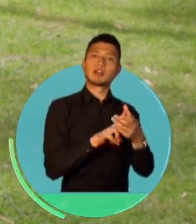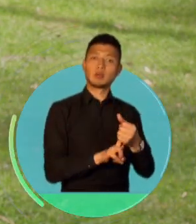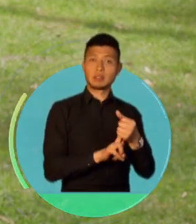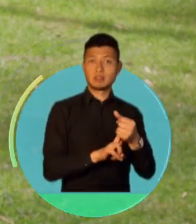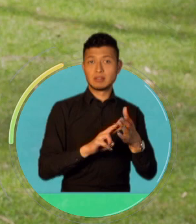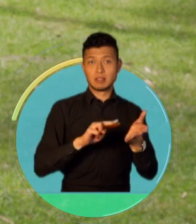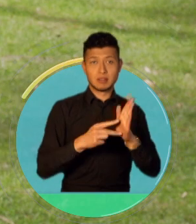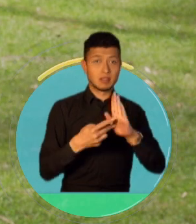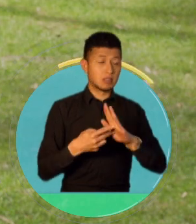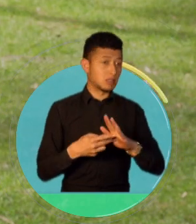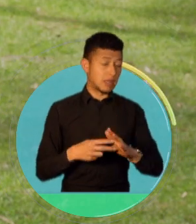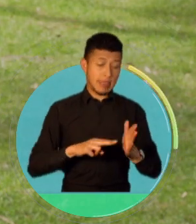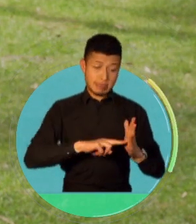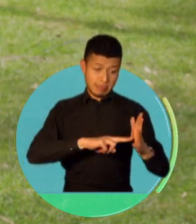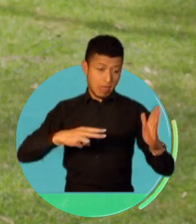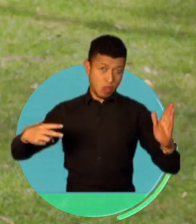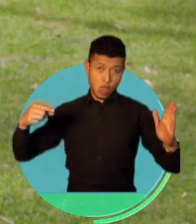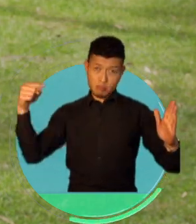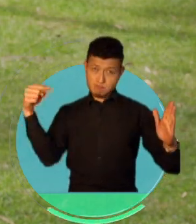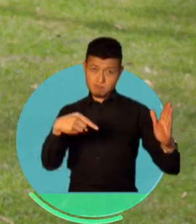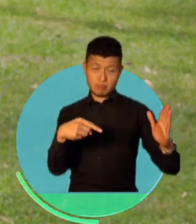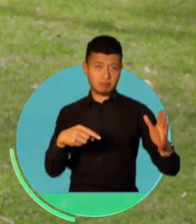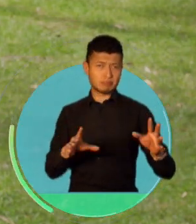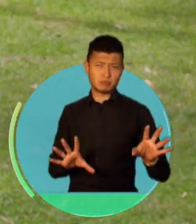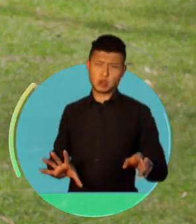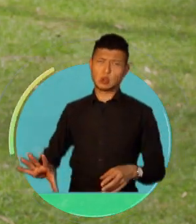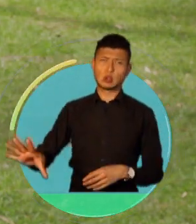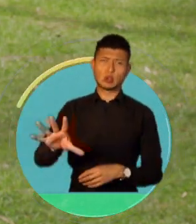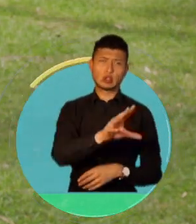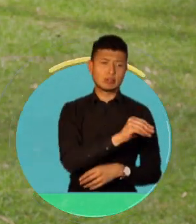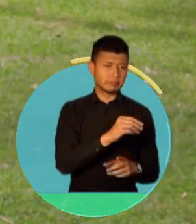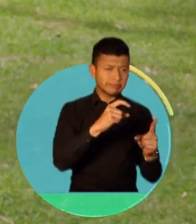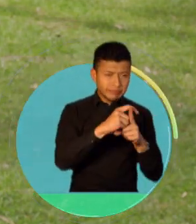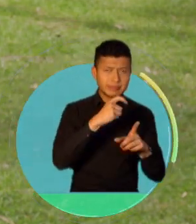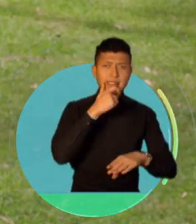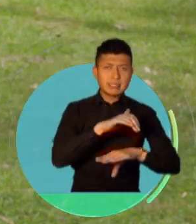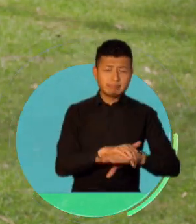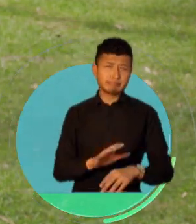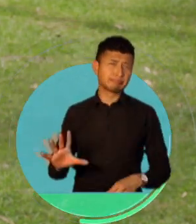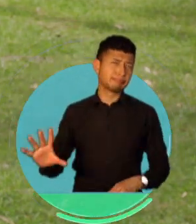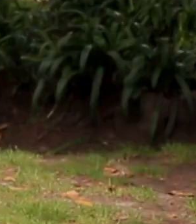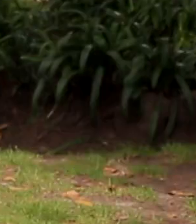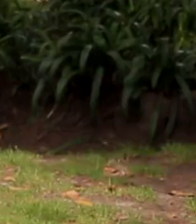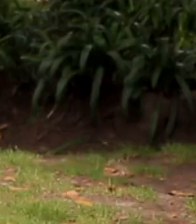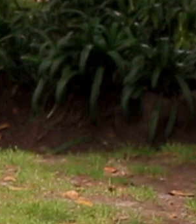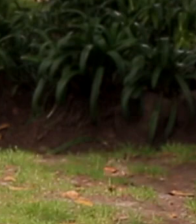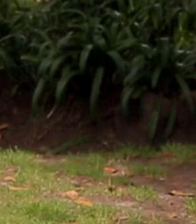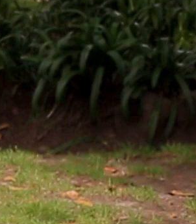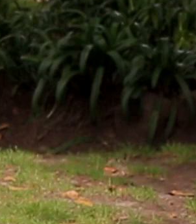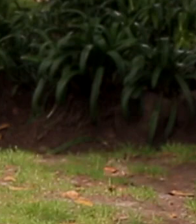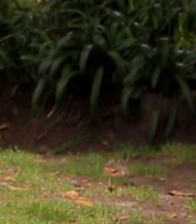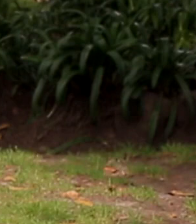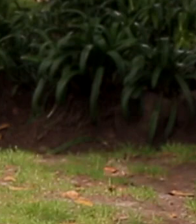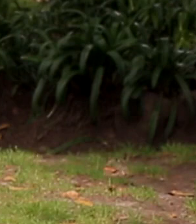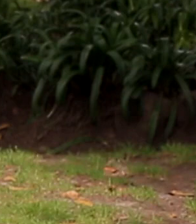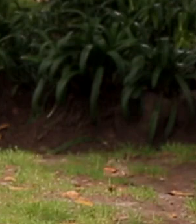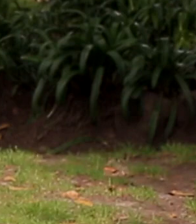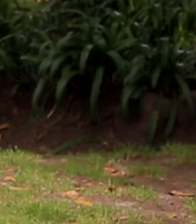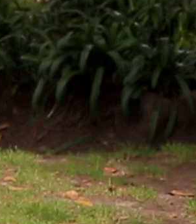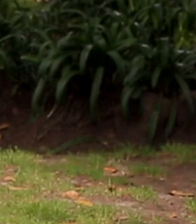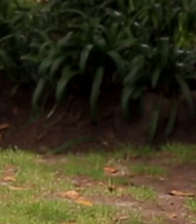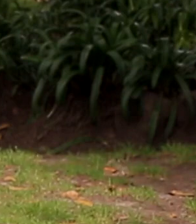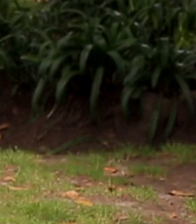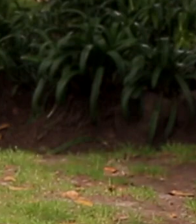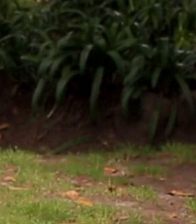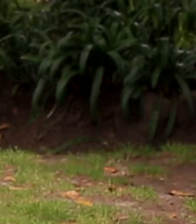casi todos los elementos tecnológicos vienen con palabras en inglés tienes una visión bastante